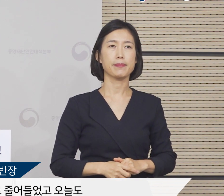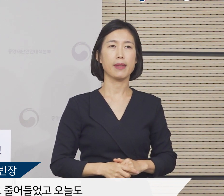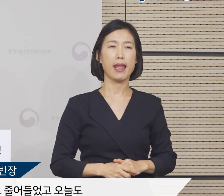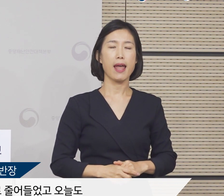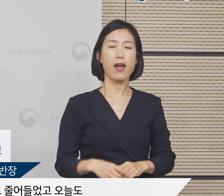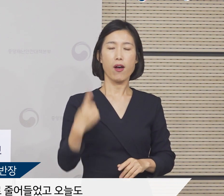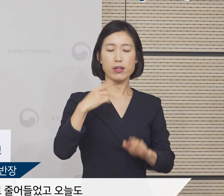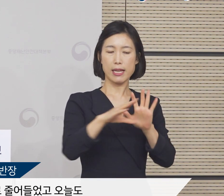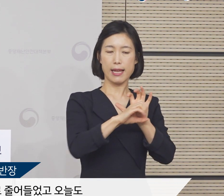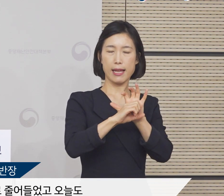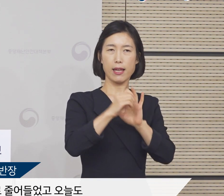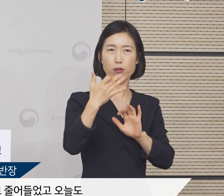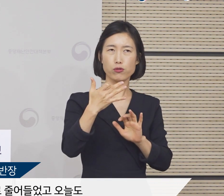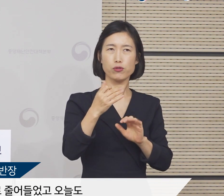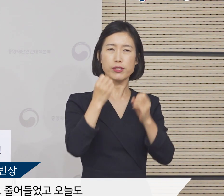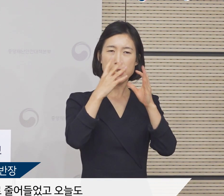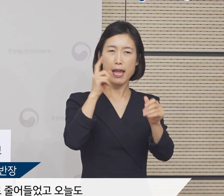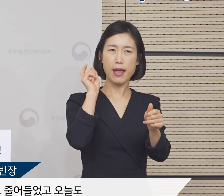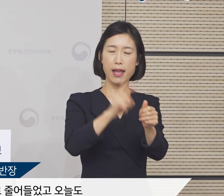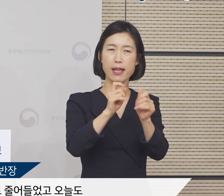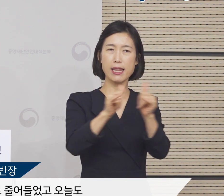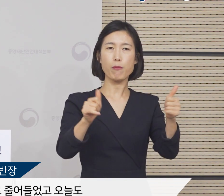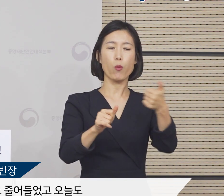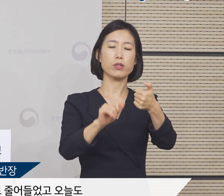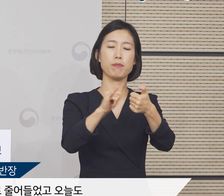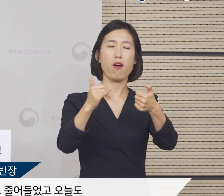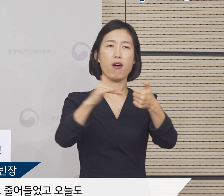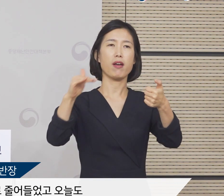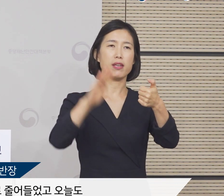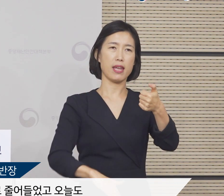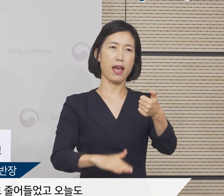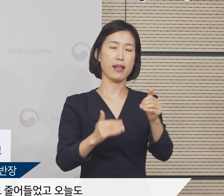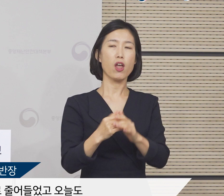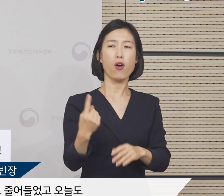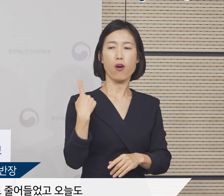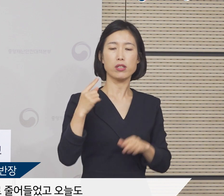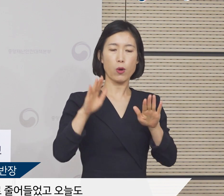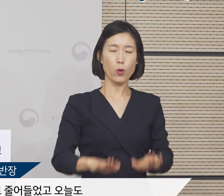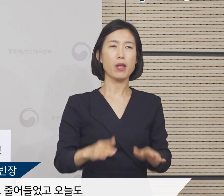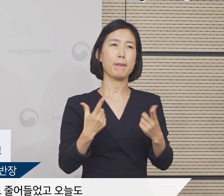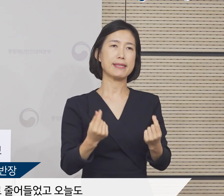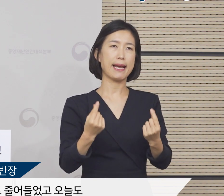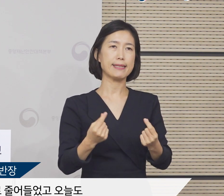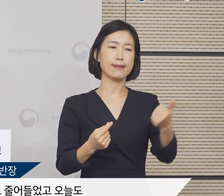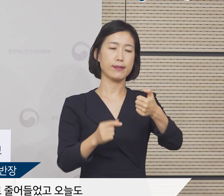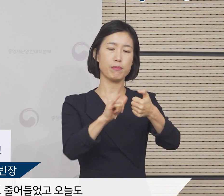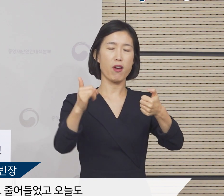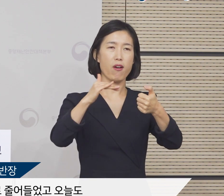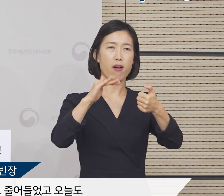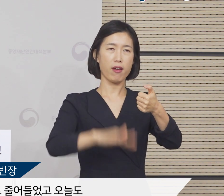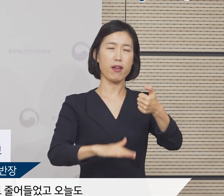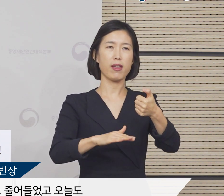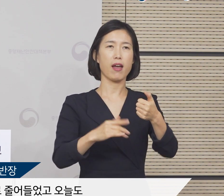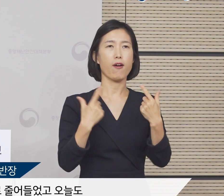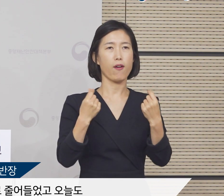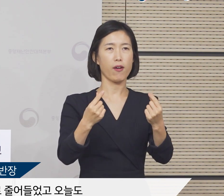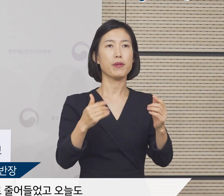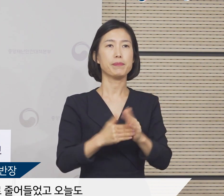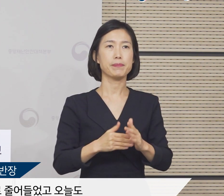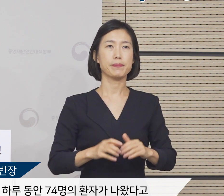어제는 코로나19 신규 환자가 50명 이하로 줄어들었고 오늘도 어제와 마찬가지로 50명 이하로 유지되고